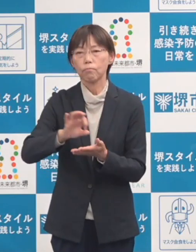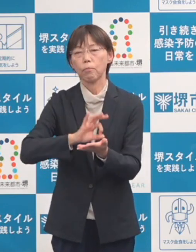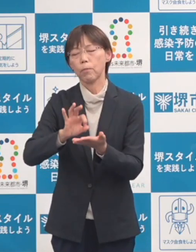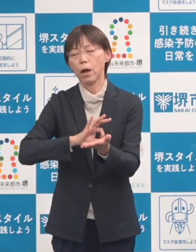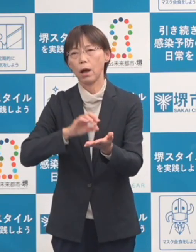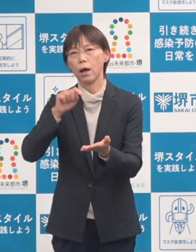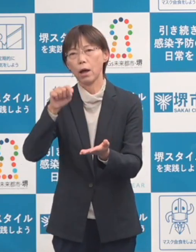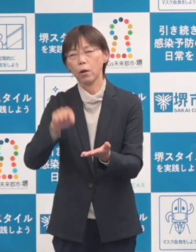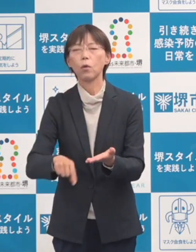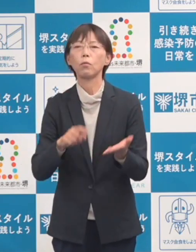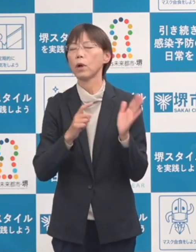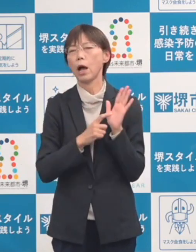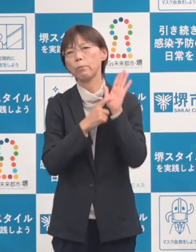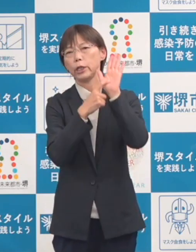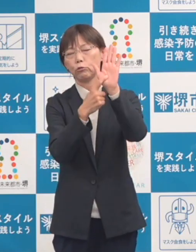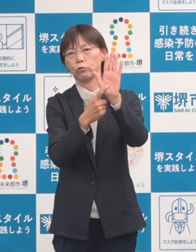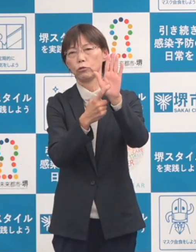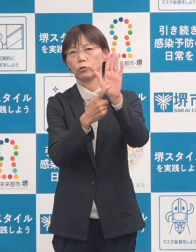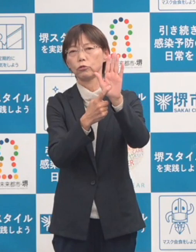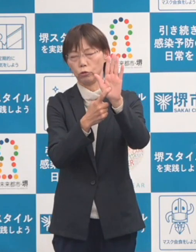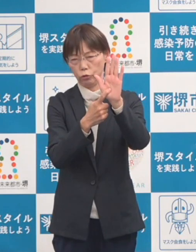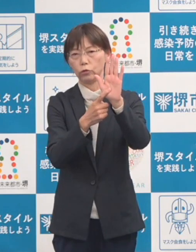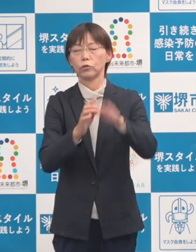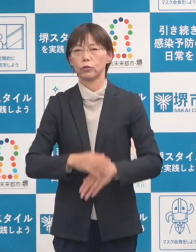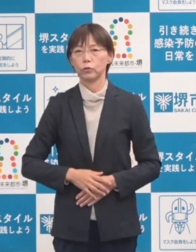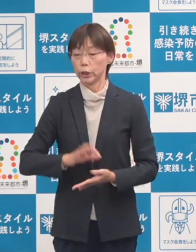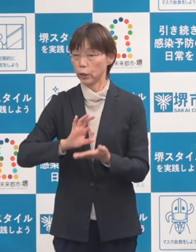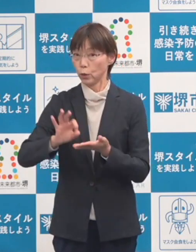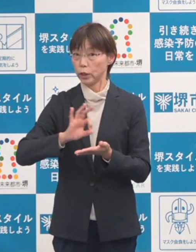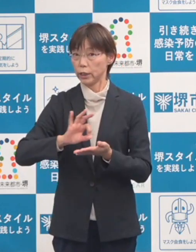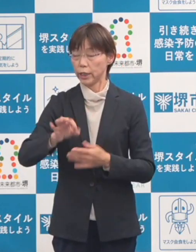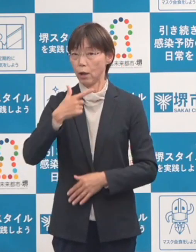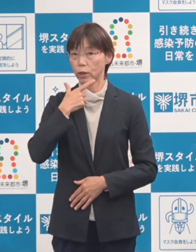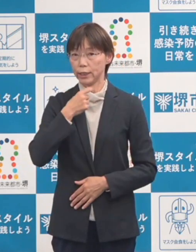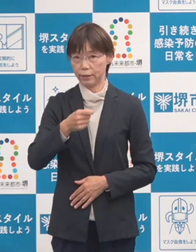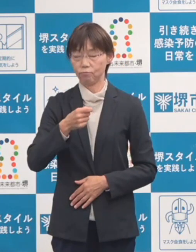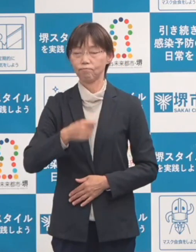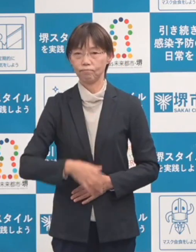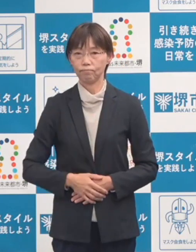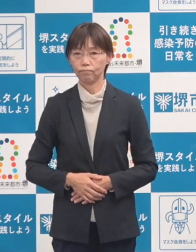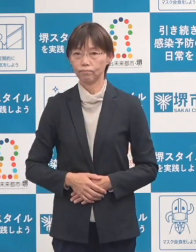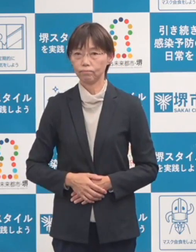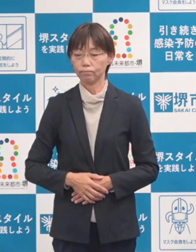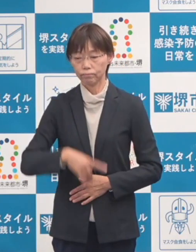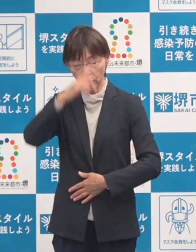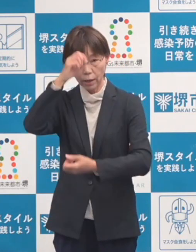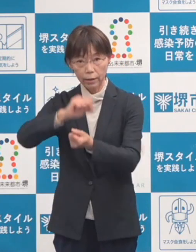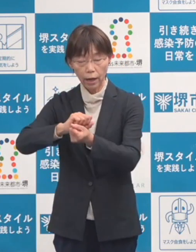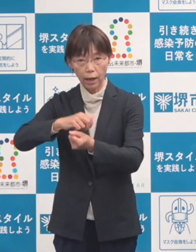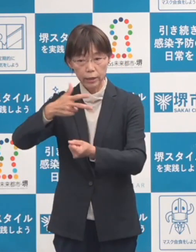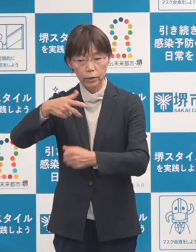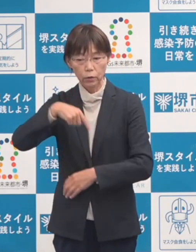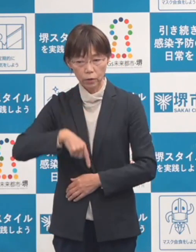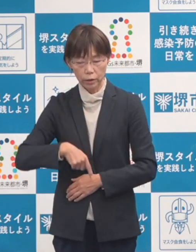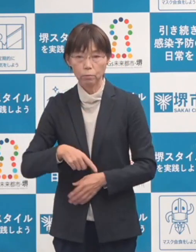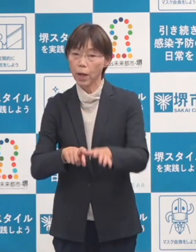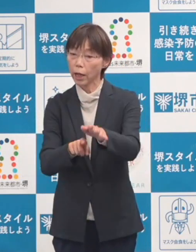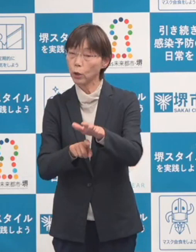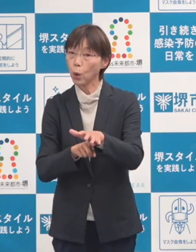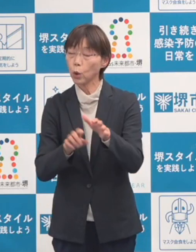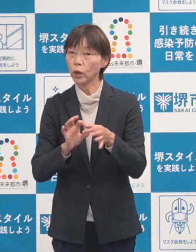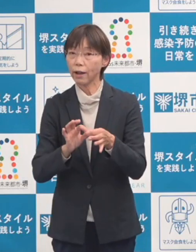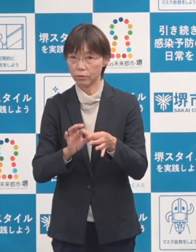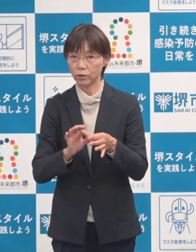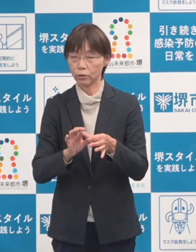ールをして、そして消費をしていただきたいという行動を進めております。そして堺市におきまして、農業に関する最も大